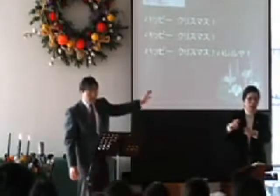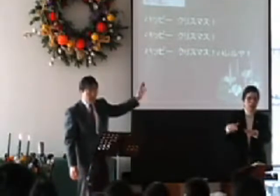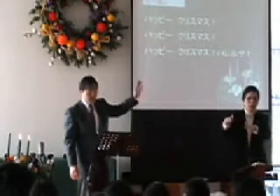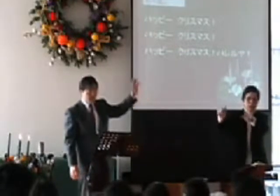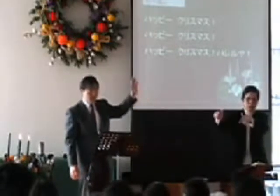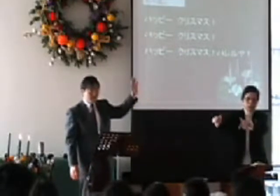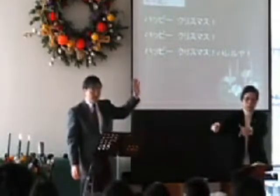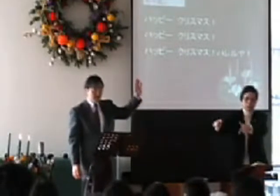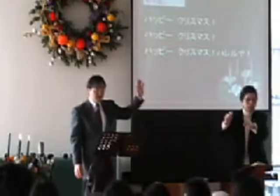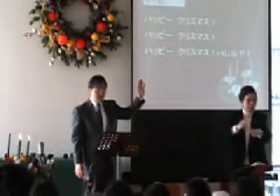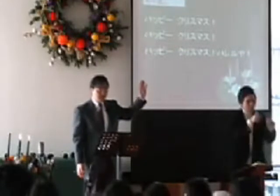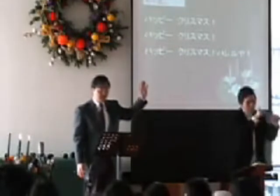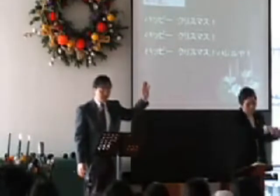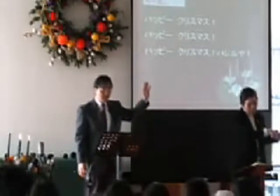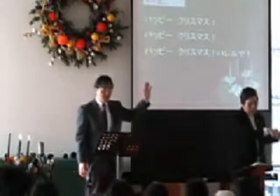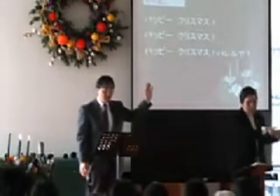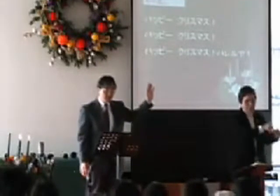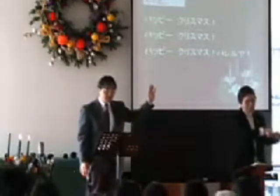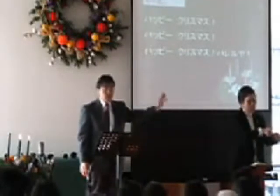という国の